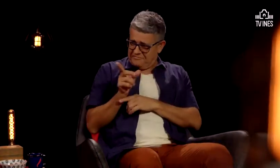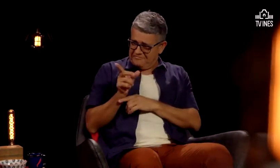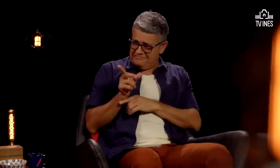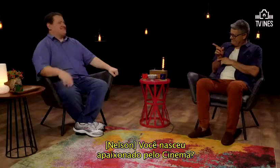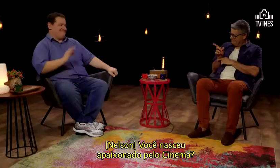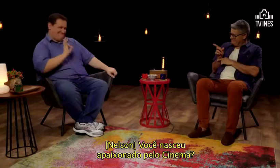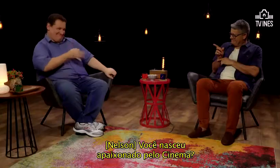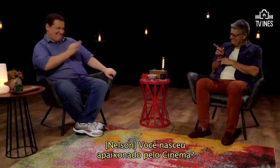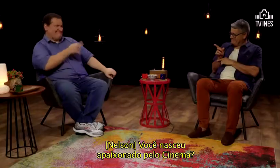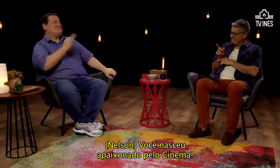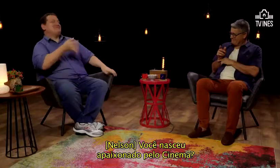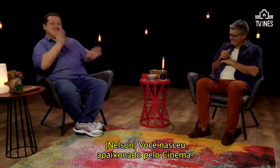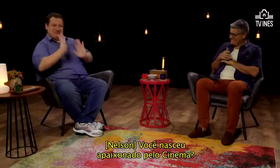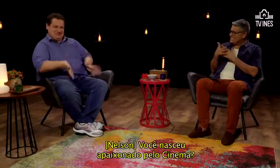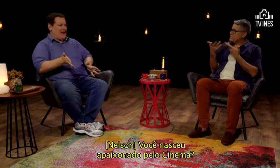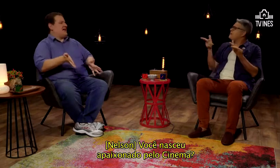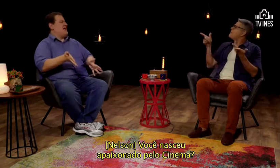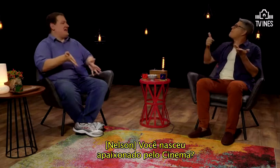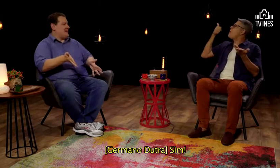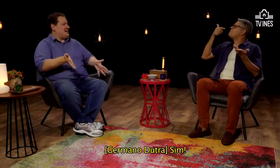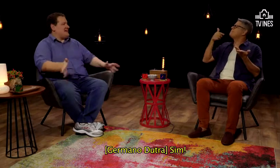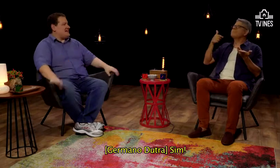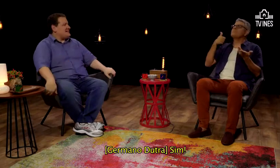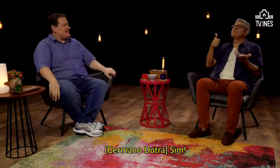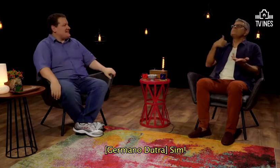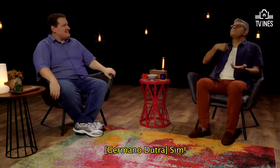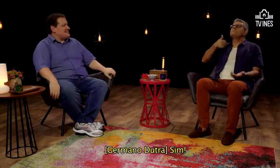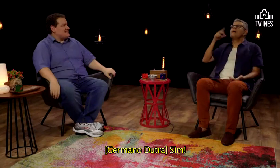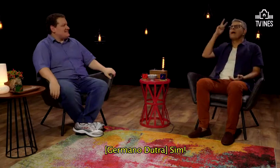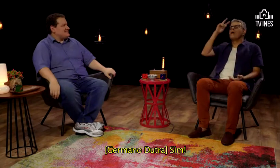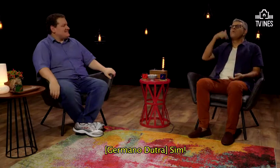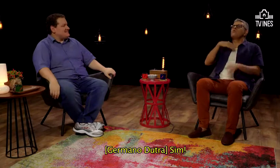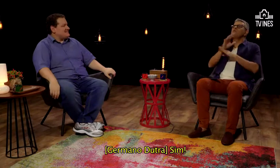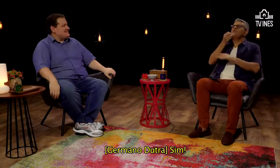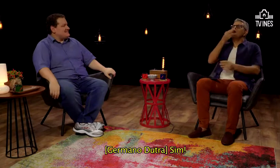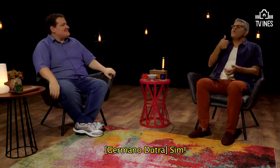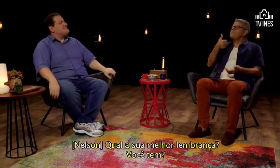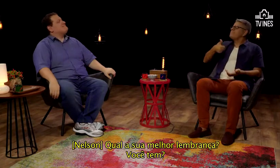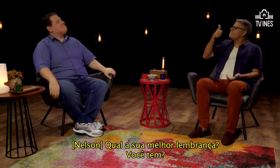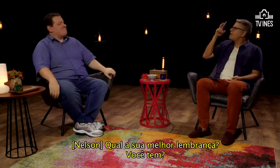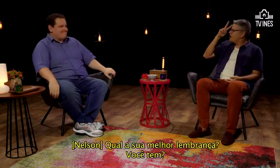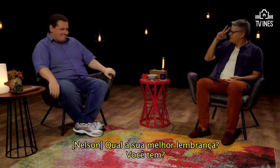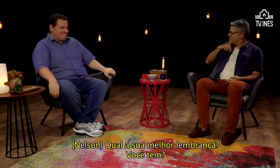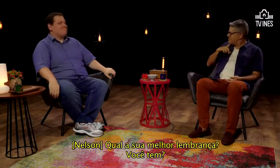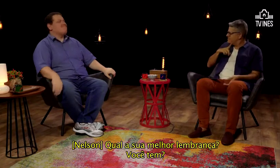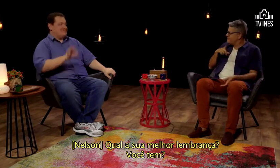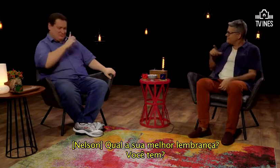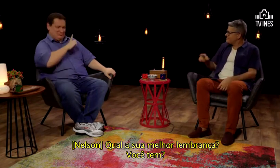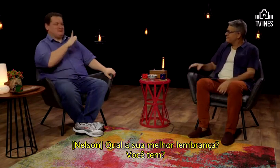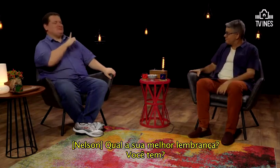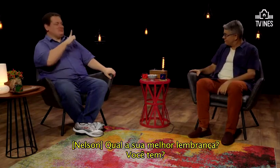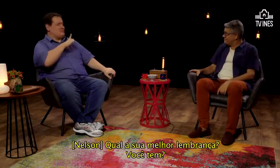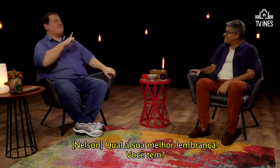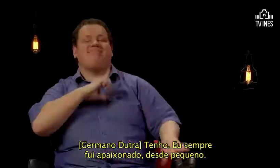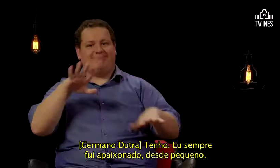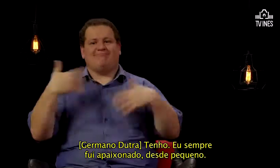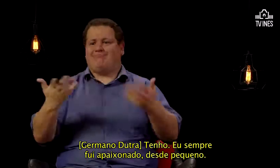Você nasceu apaixonado pelo cinema? Sim. Qual a sua melhor lembrança? Você tem? Tenho.